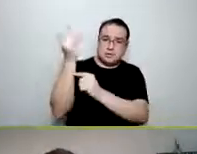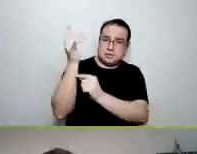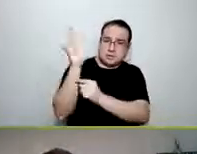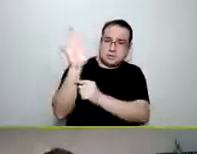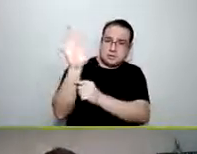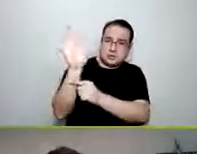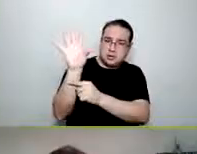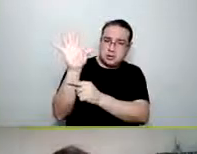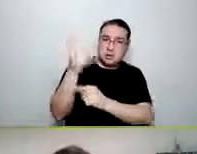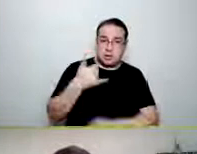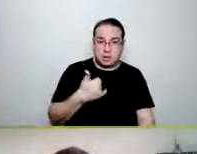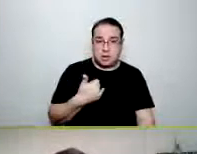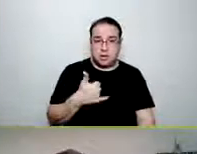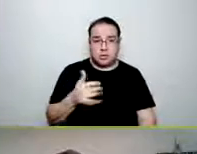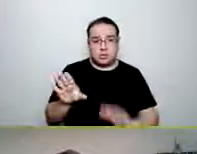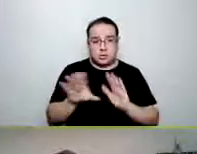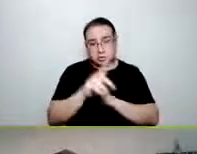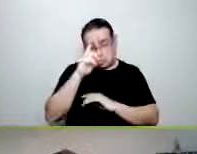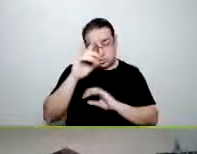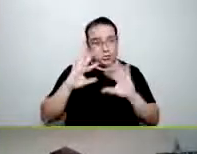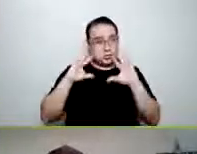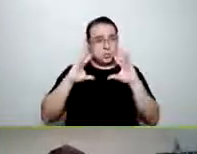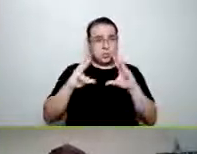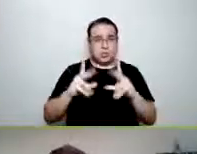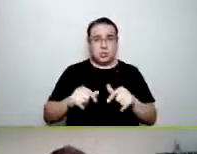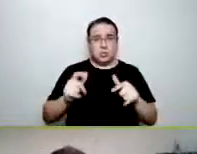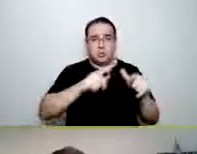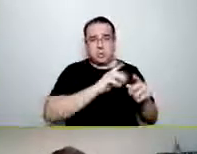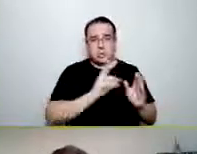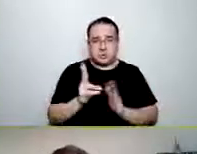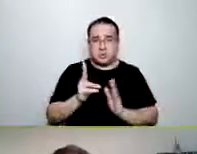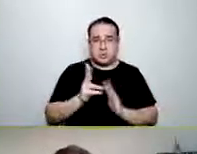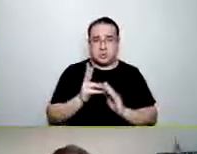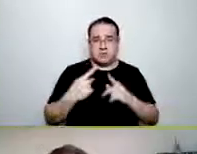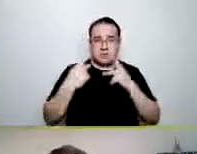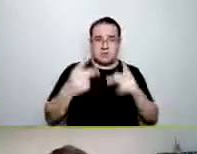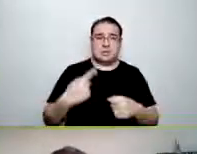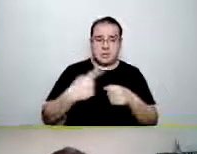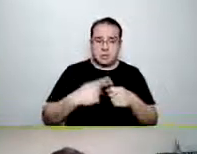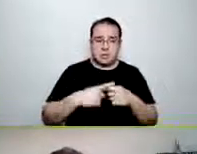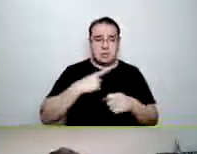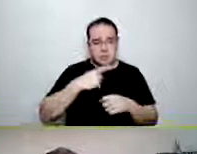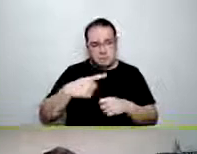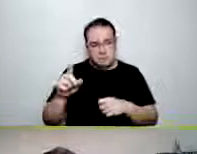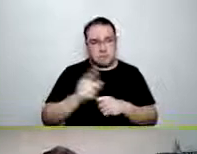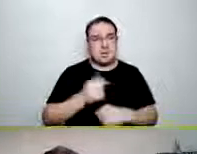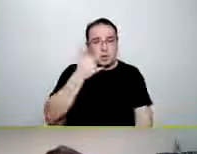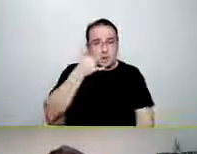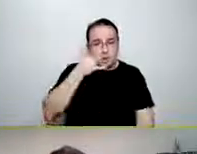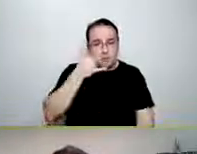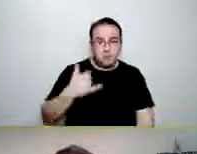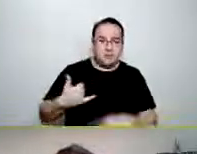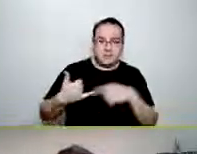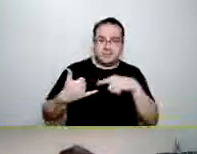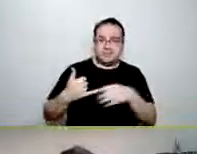né? Os celulares. Hoje em dia, eu acho que quase todos os indígenas que visitam as cidades de vez em quando vão com o celular, então tem